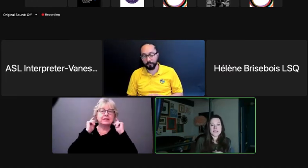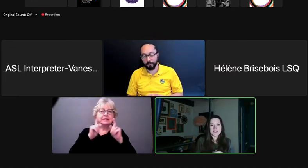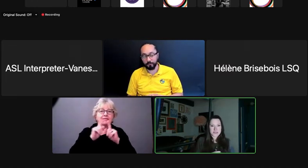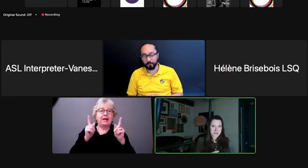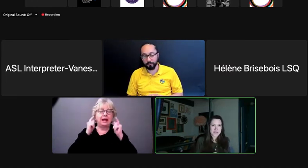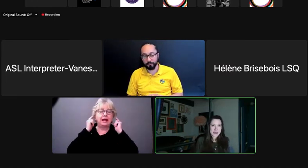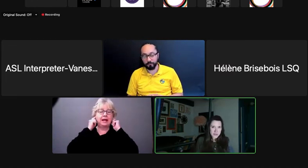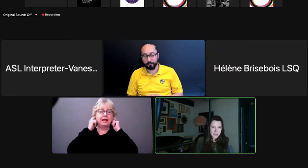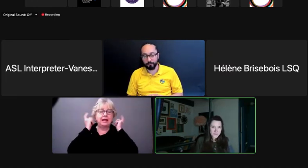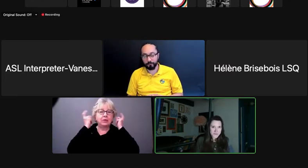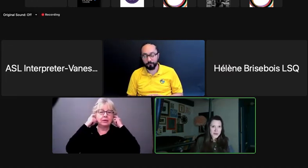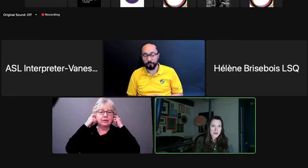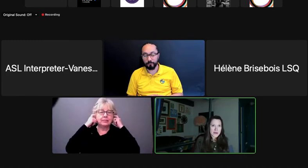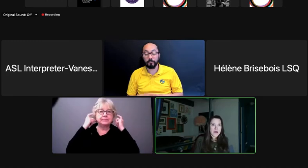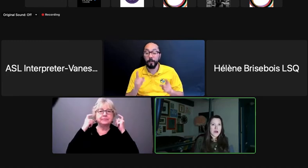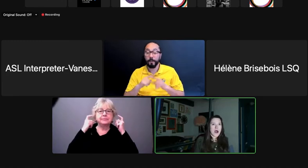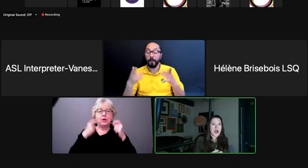dans mon cas